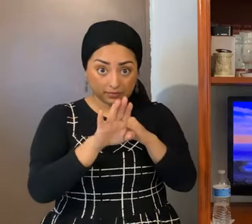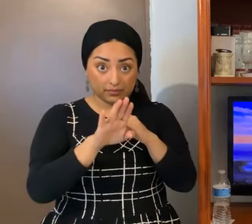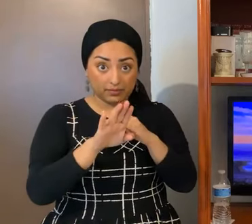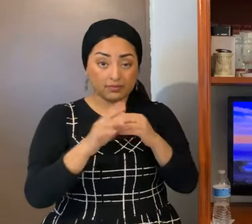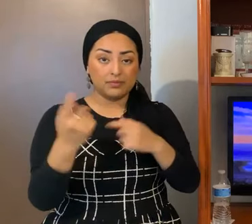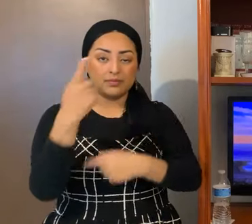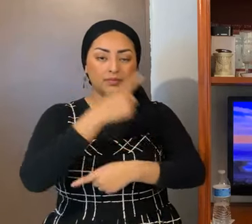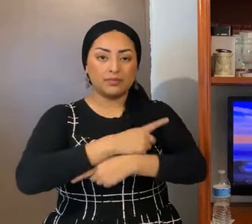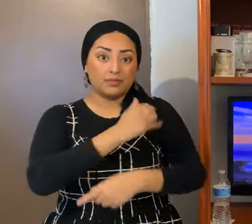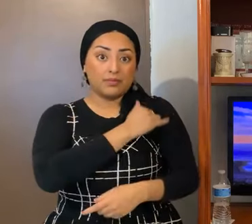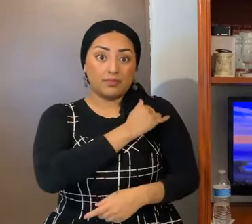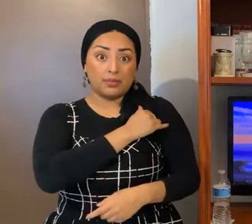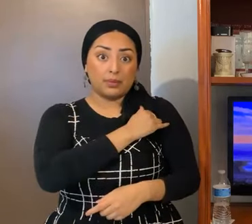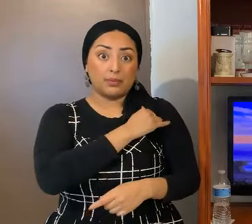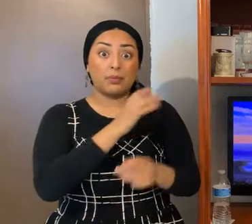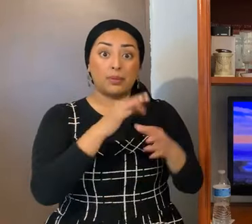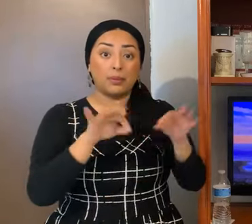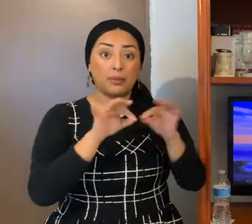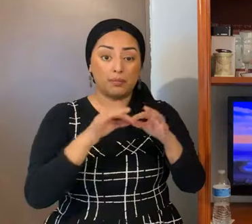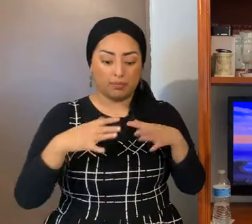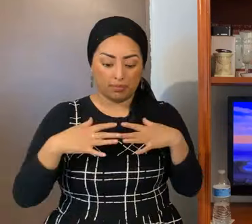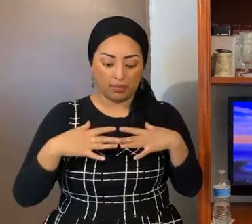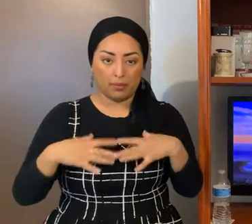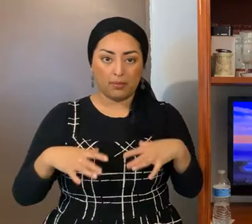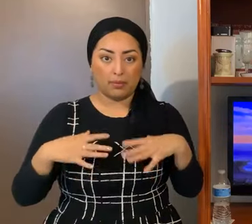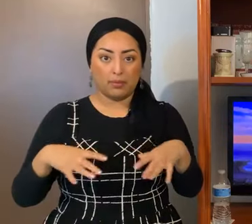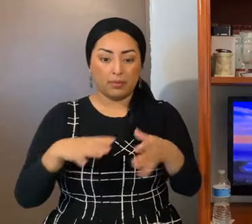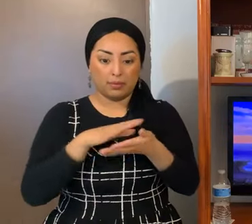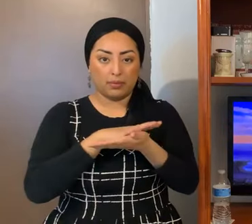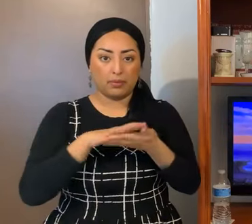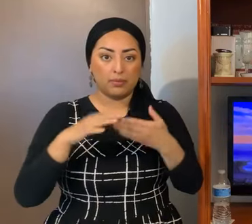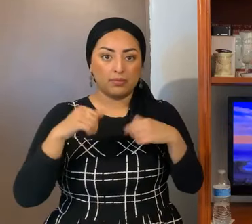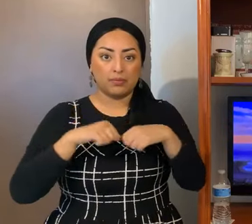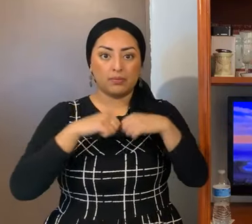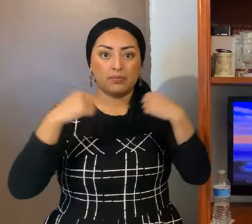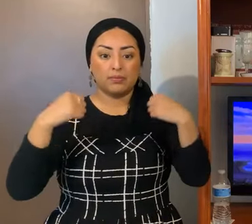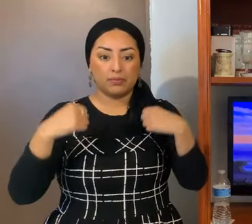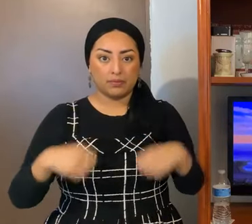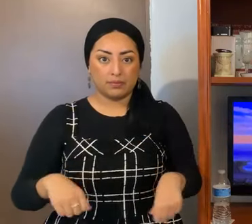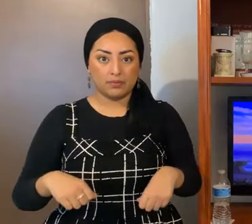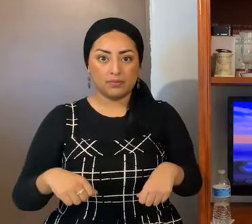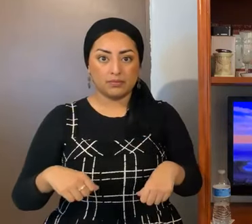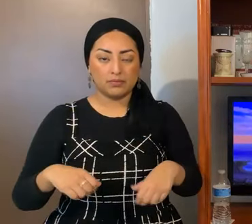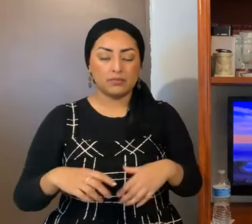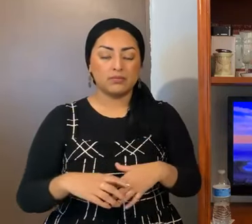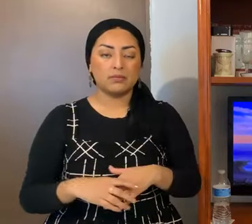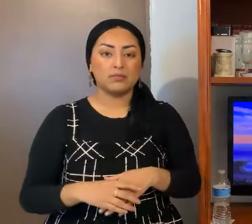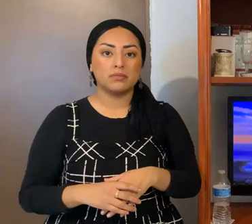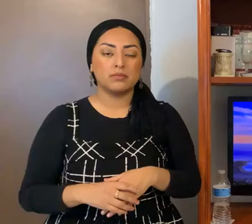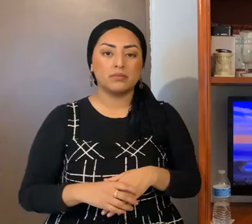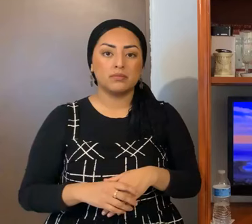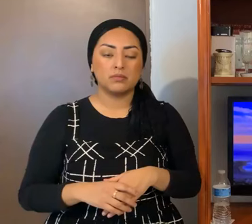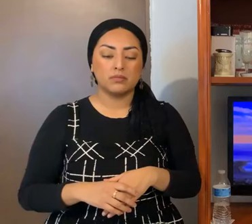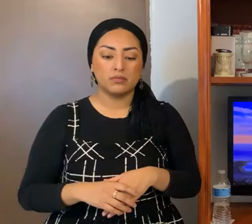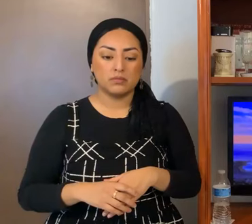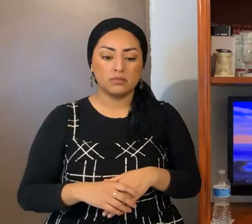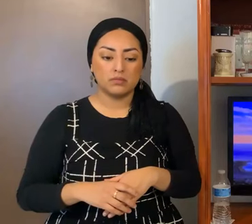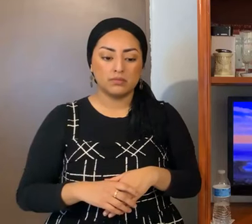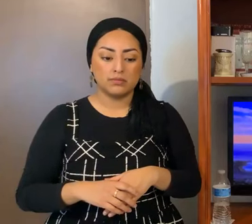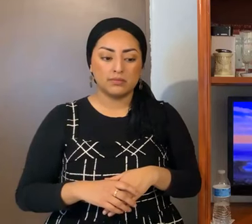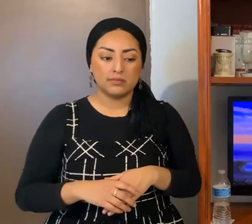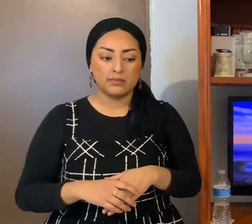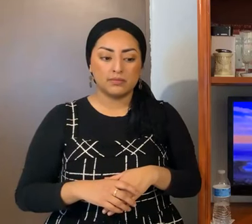caso en Yom Kippur, tendría que hacerlo vestido como un Cohen, como un, mal traducido, ustedes lo han conocido